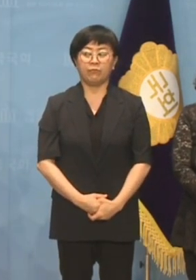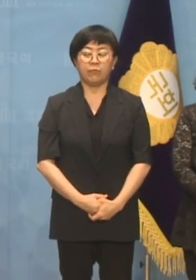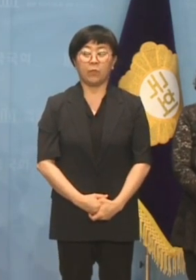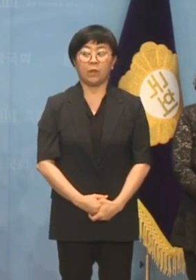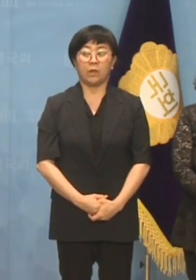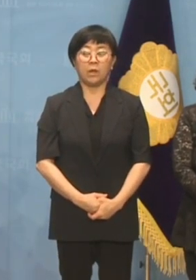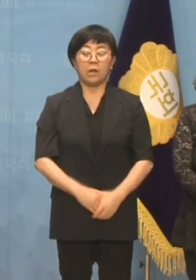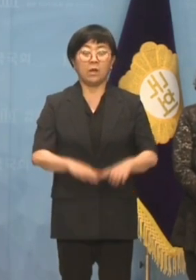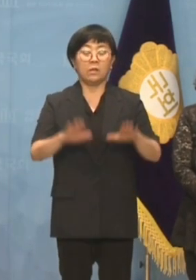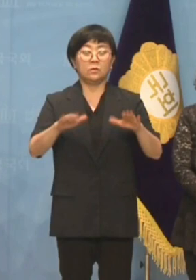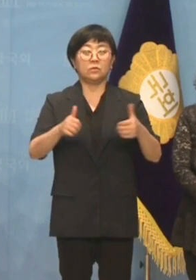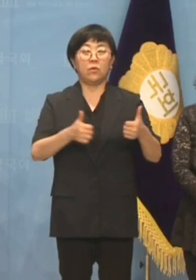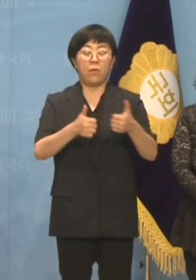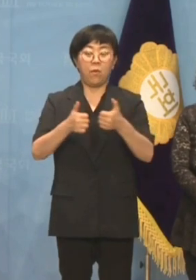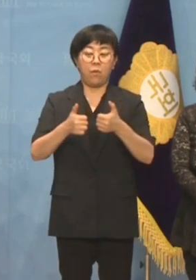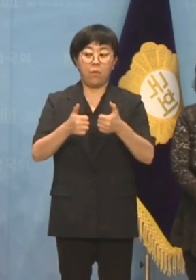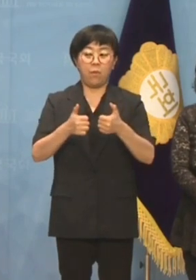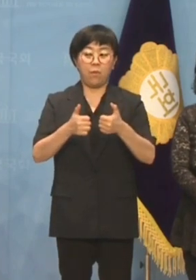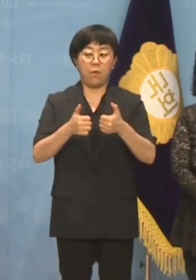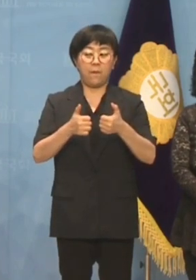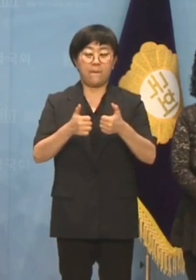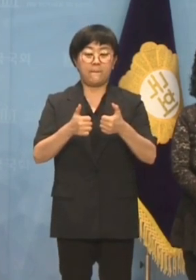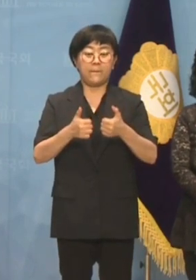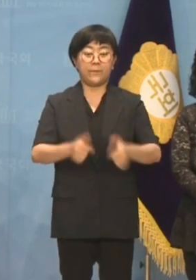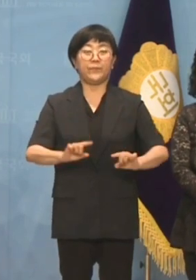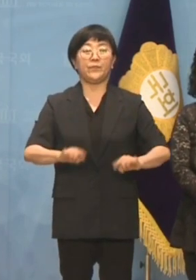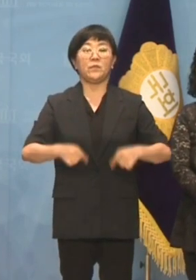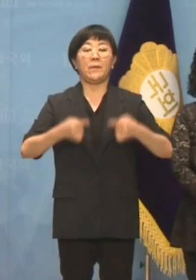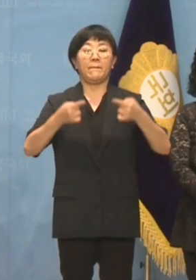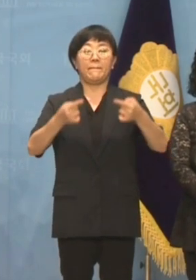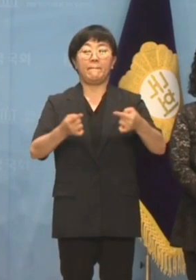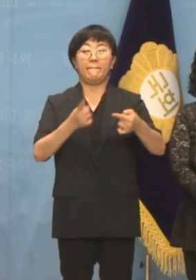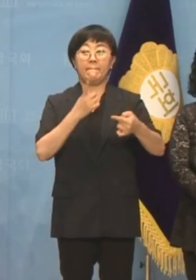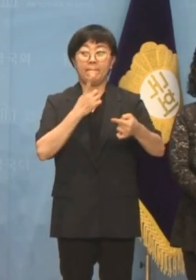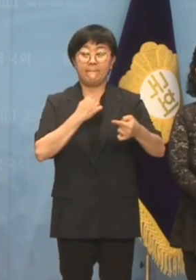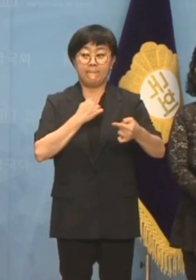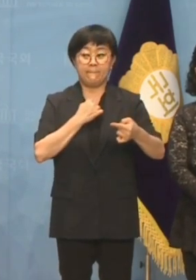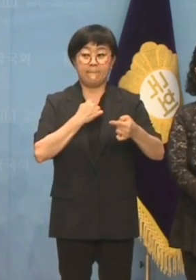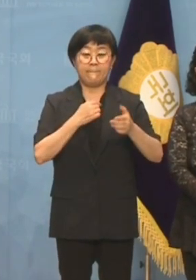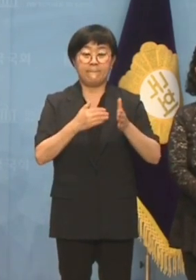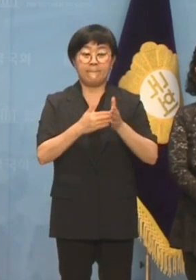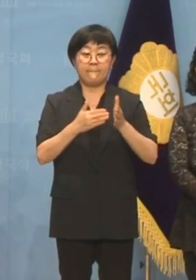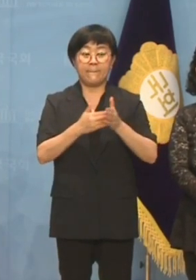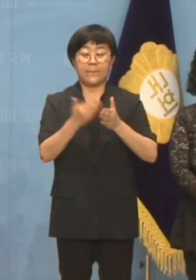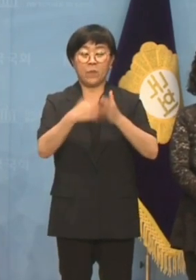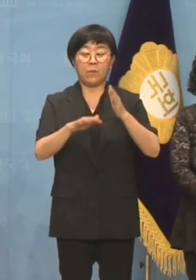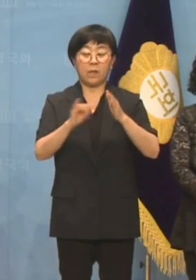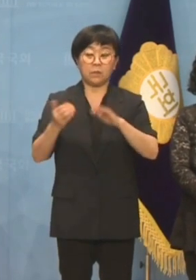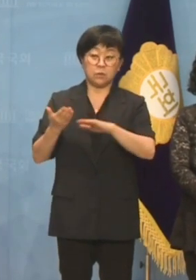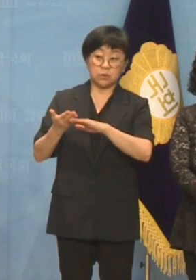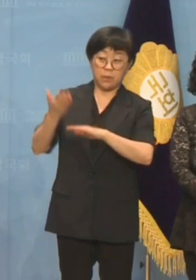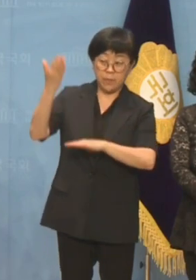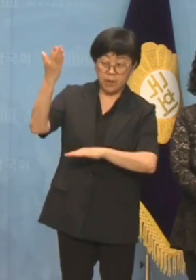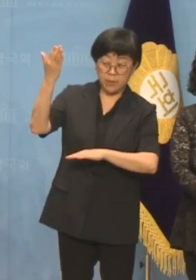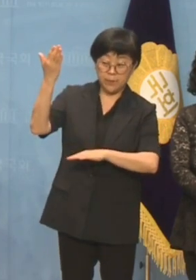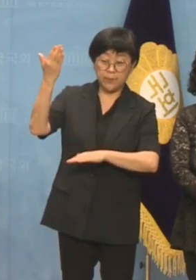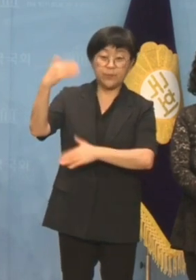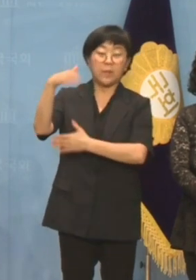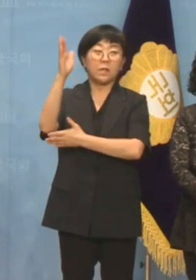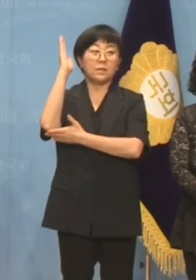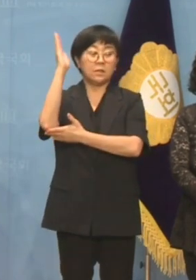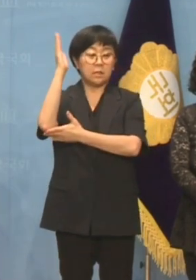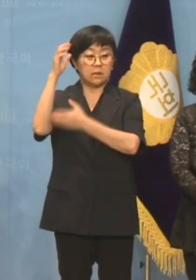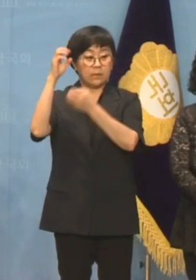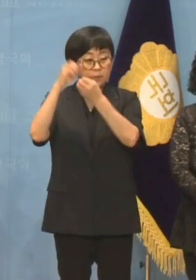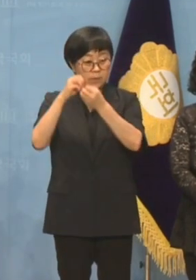이 자리에 총회에 이 자리에 참석하였던 우리 이 유족 선배님들의 증언에